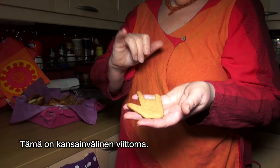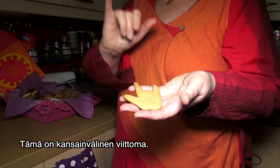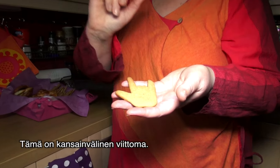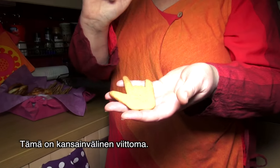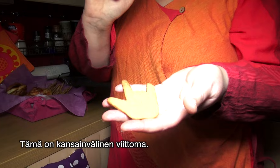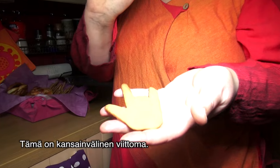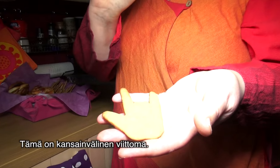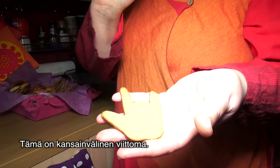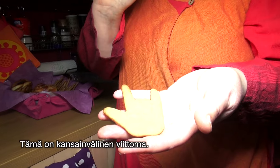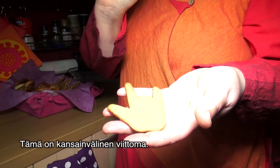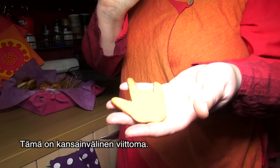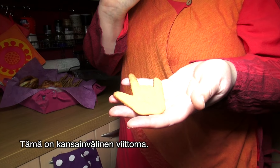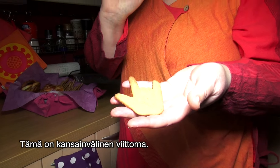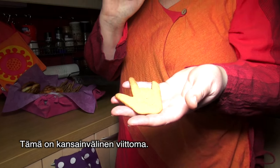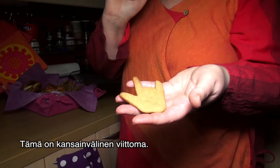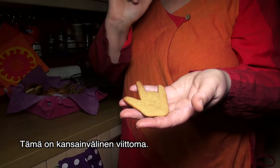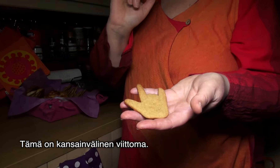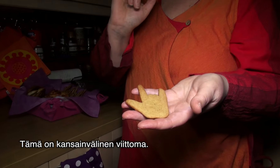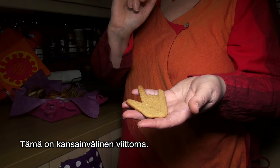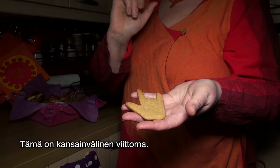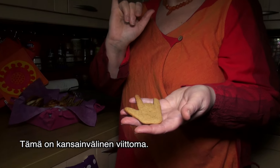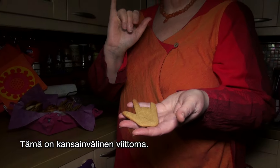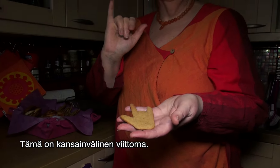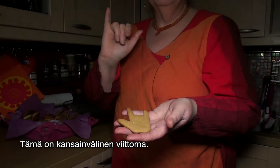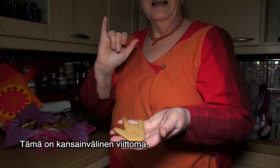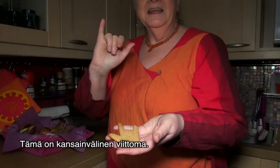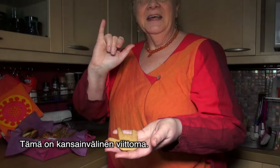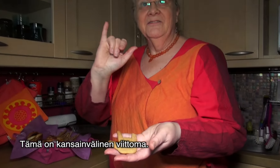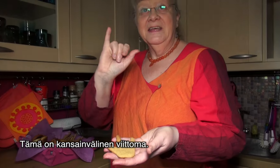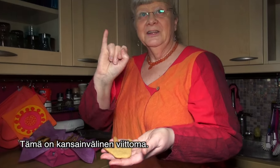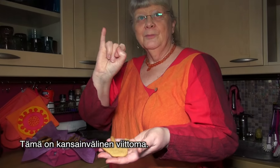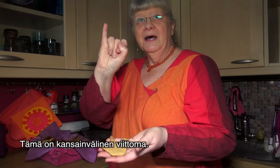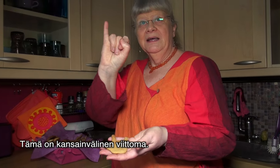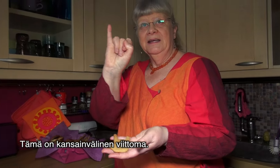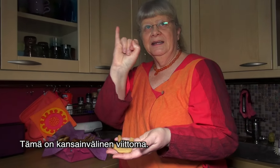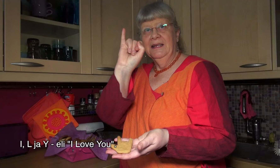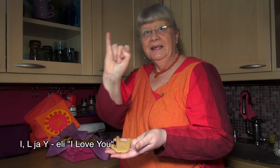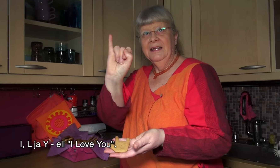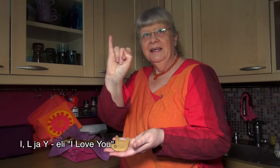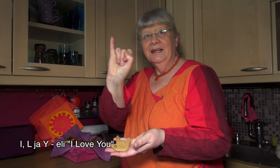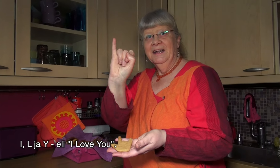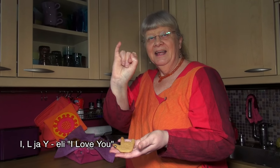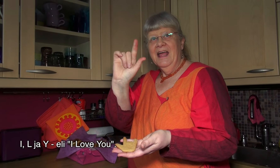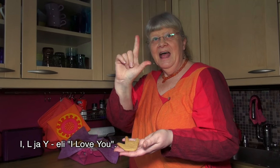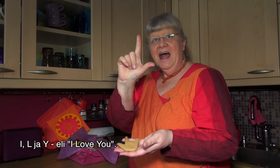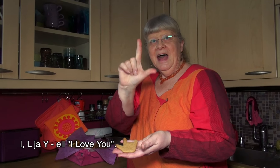Eli tämä on tämmöinen kansainvälinen viittoma. I